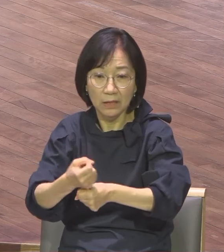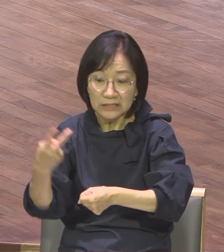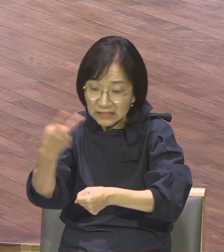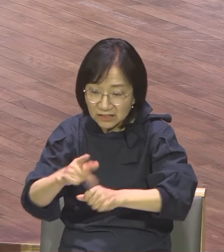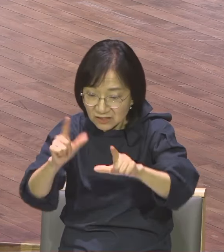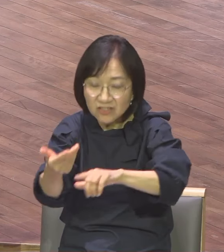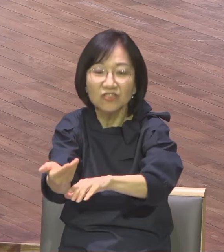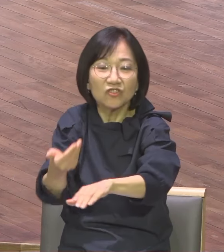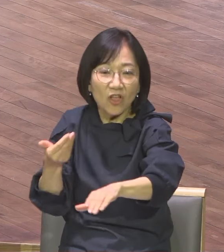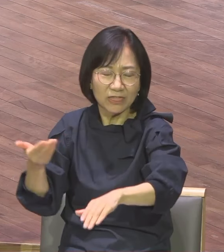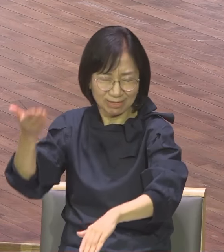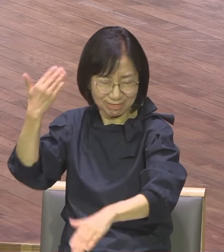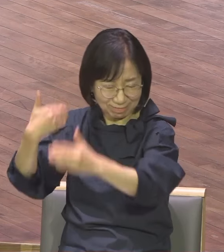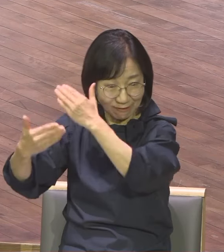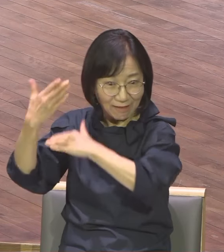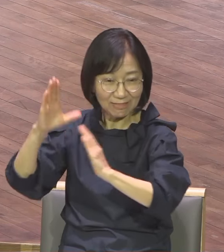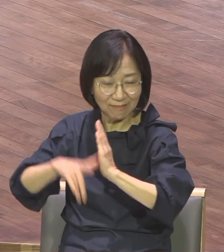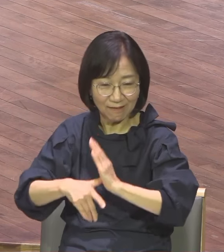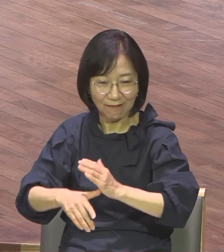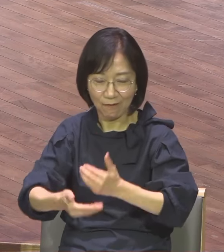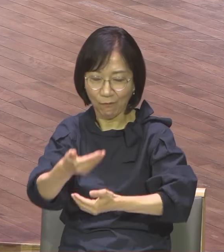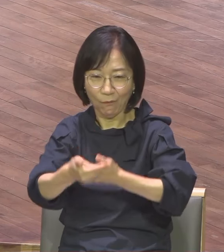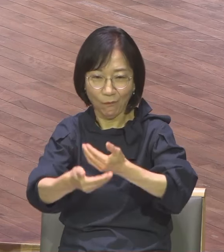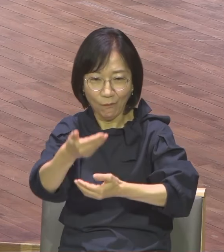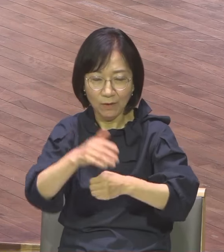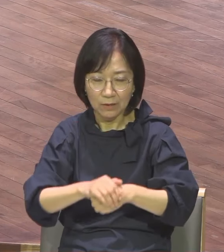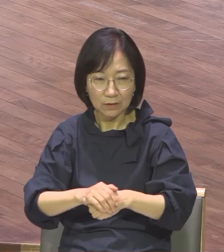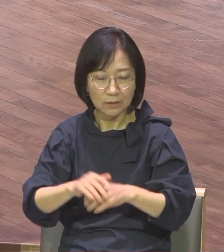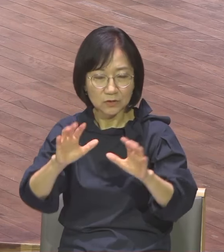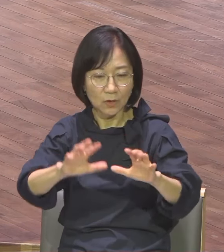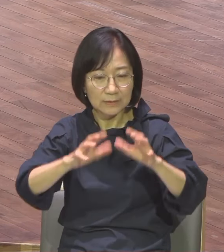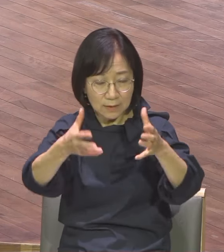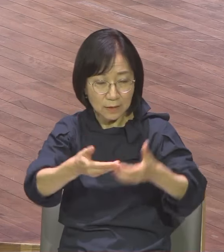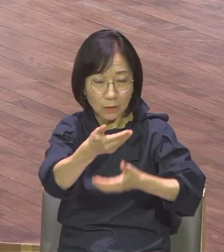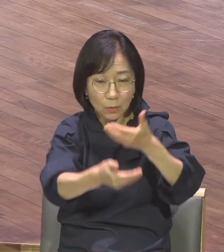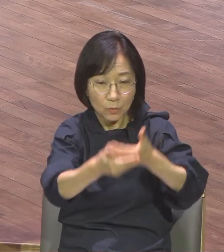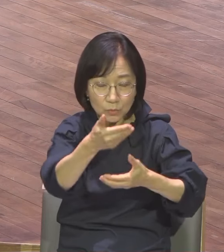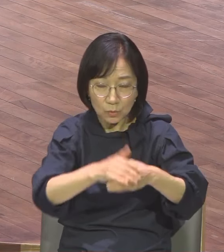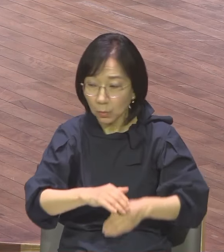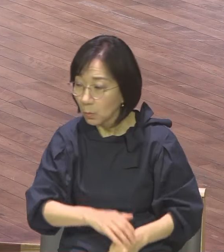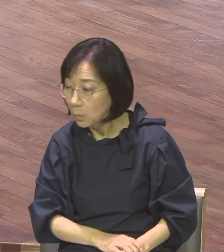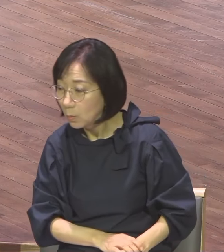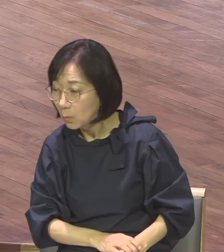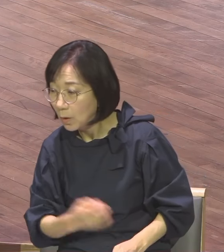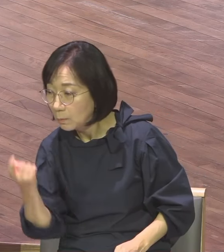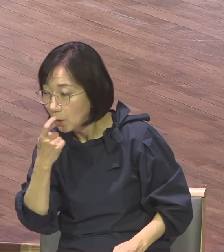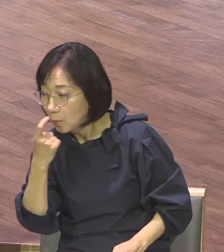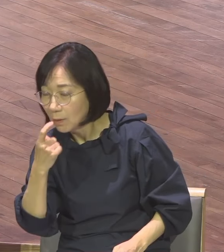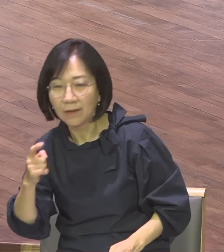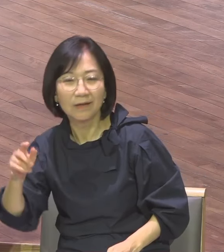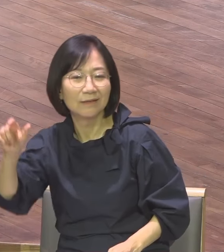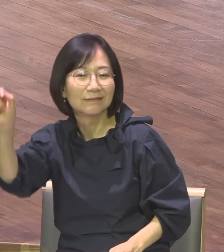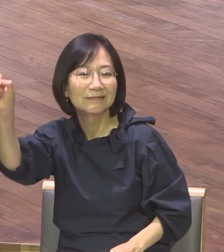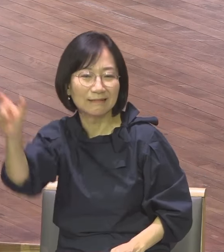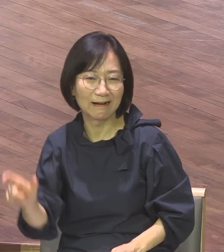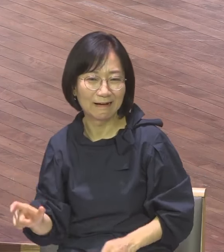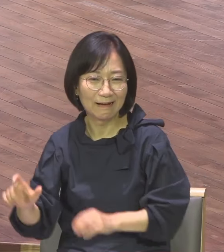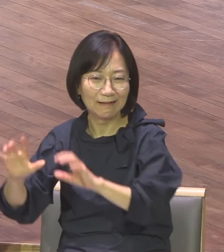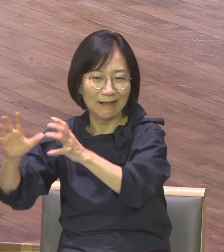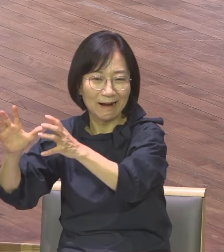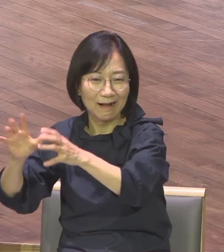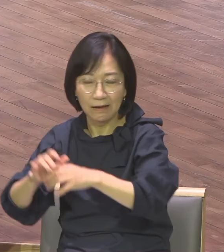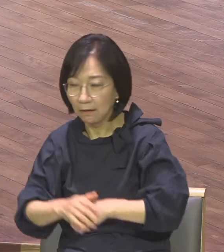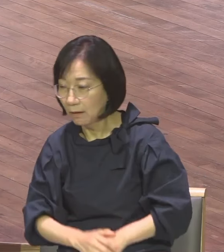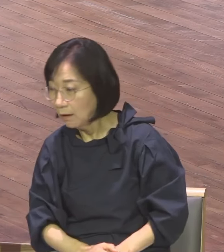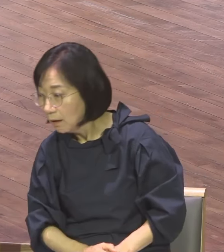그래서 세계 모든 고속도로를 이태리에서 배우고 옵니다. 우리나라도 마찬가지. 경부 고속도로 저